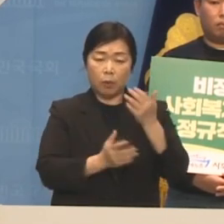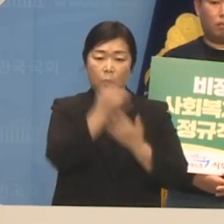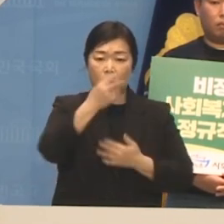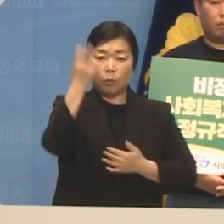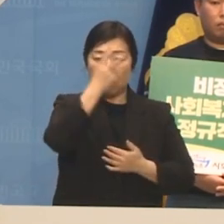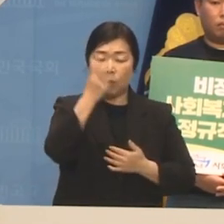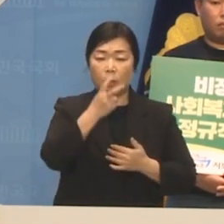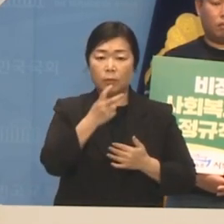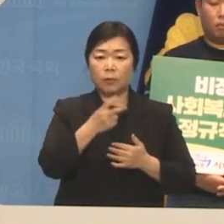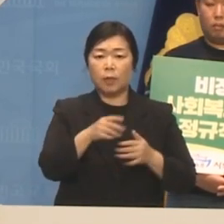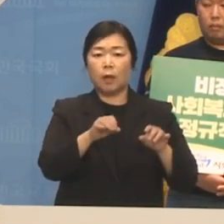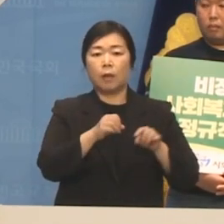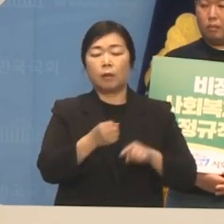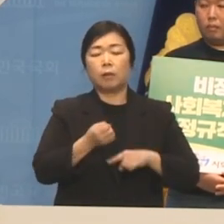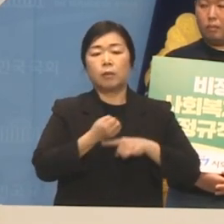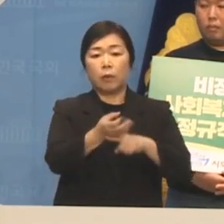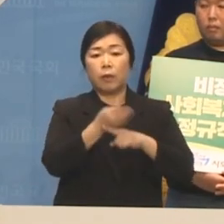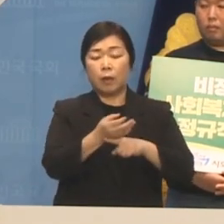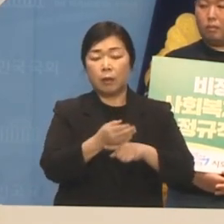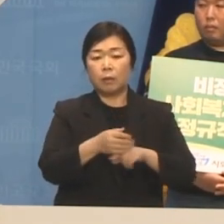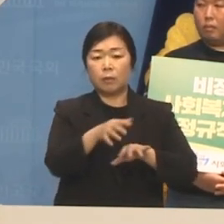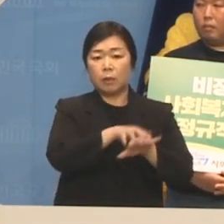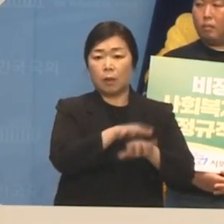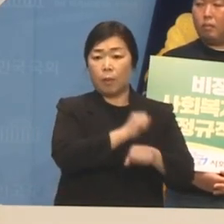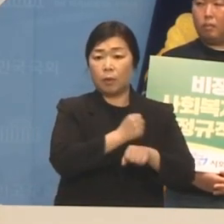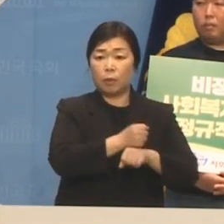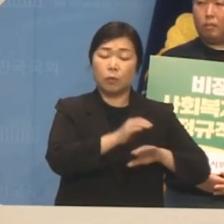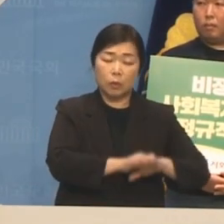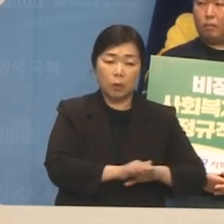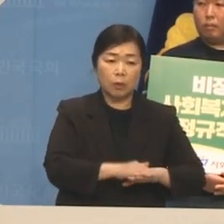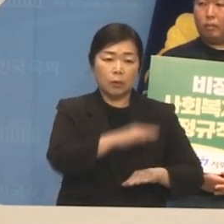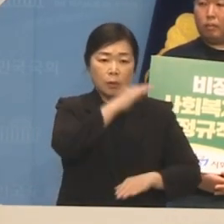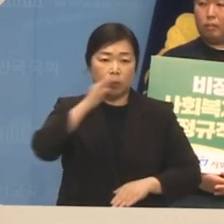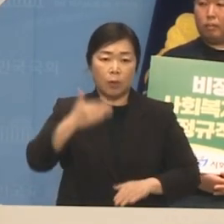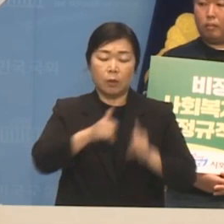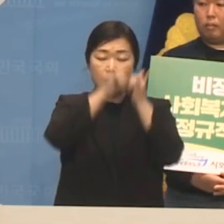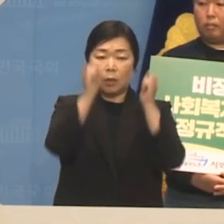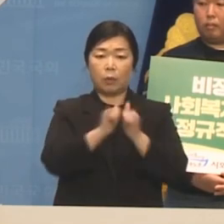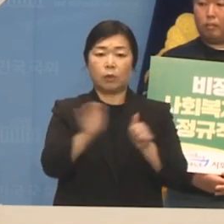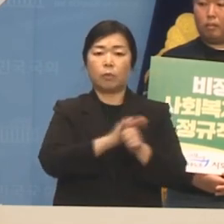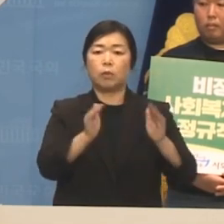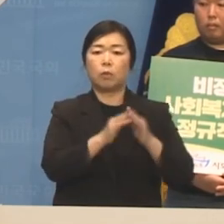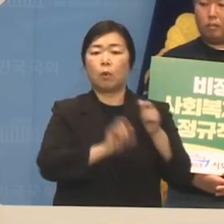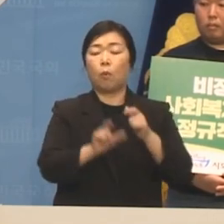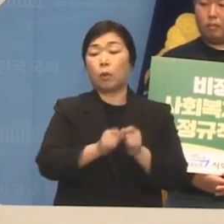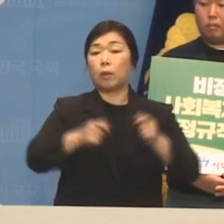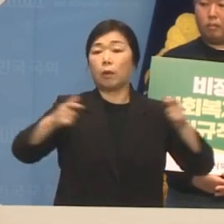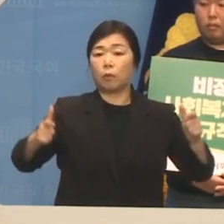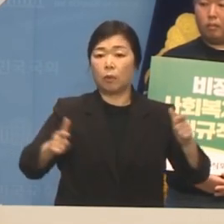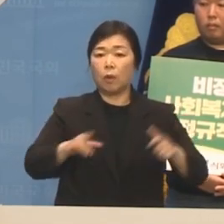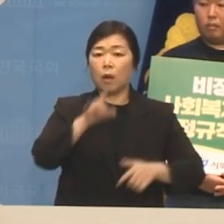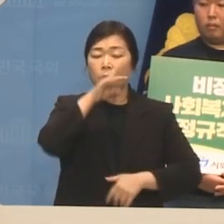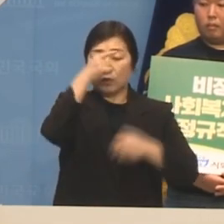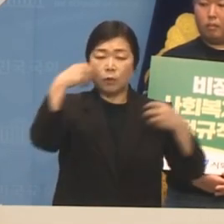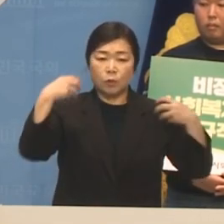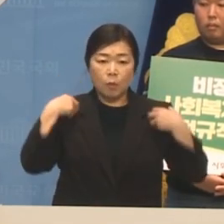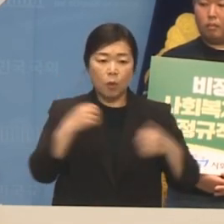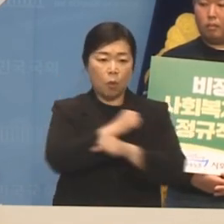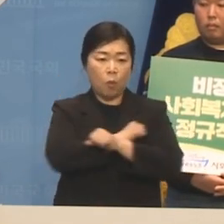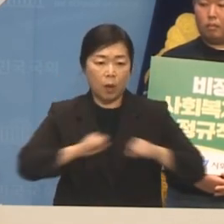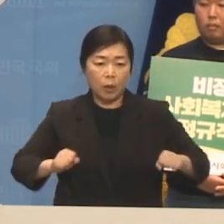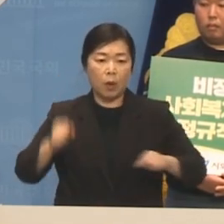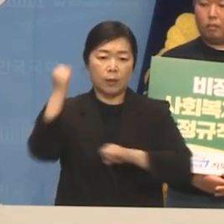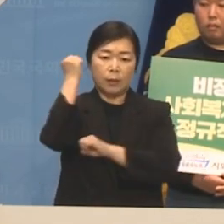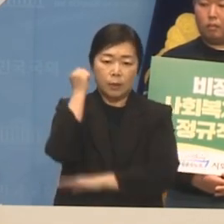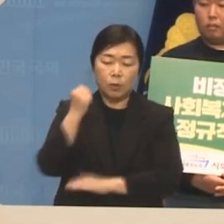돌봄 전달체계를 제대로 도입해서 제대로 된 사회서비스원을 확대하고 중앙정부, 광역, 기초,